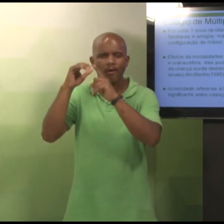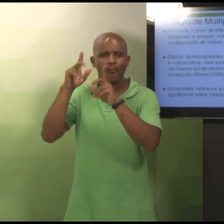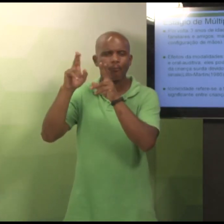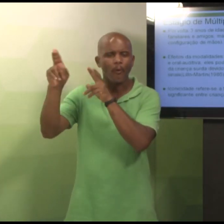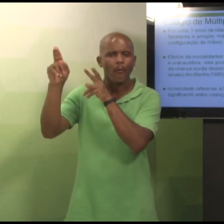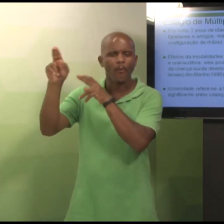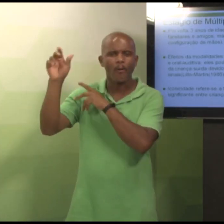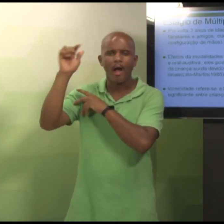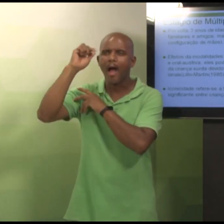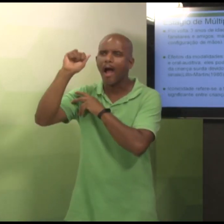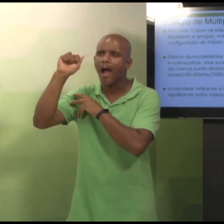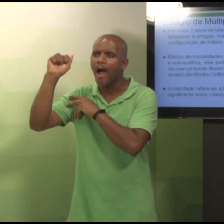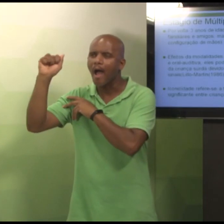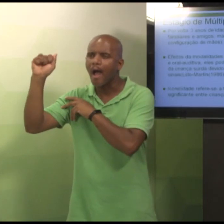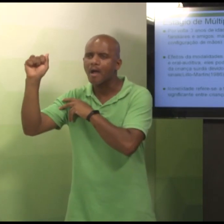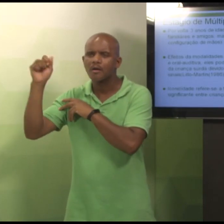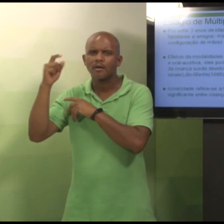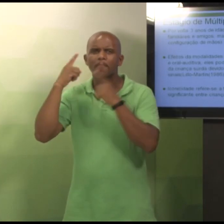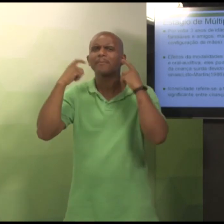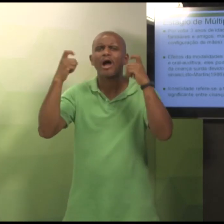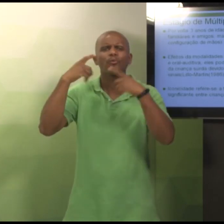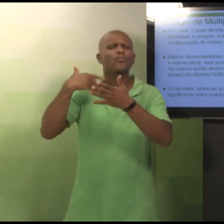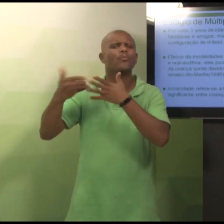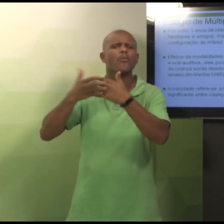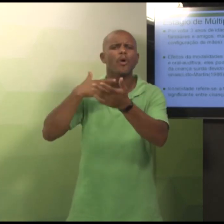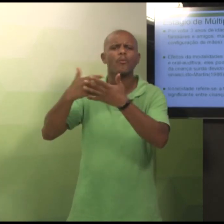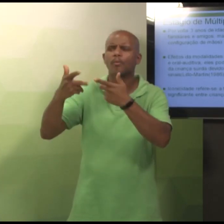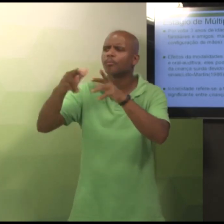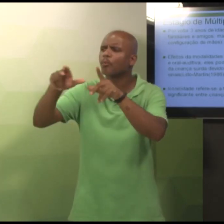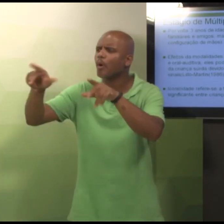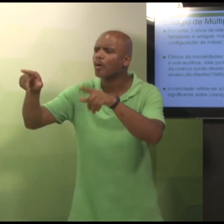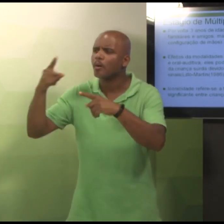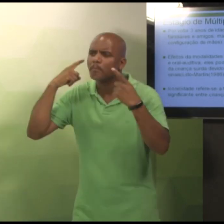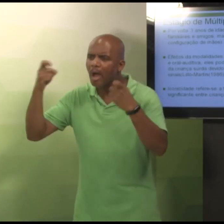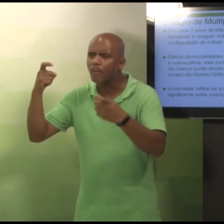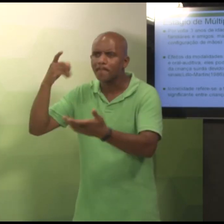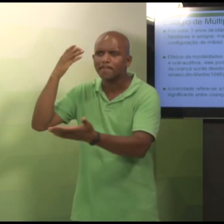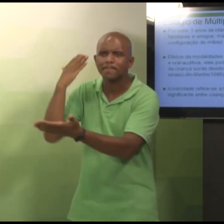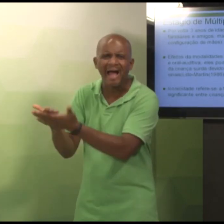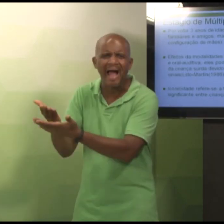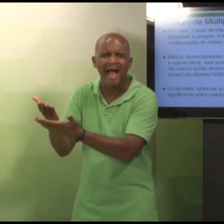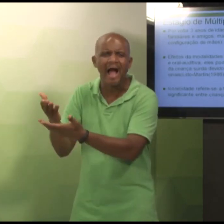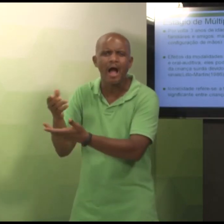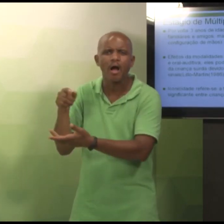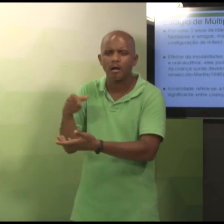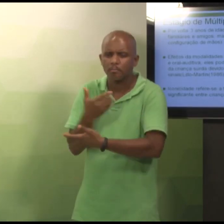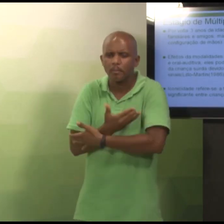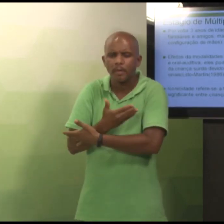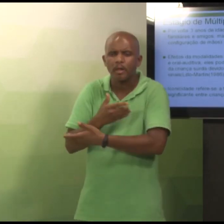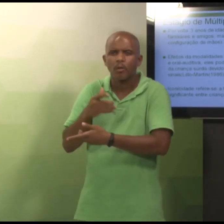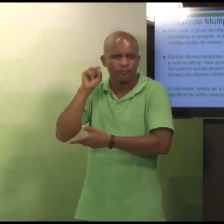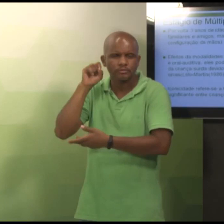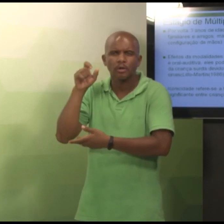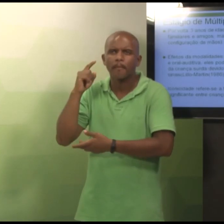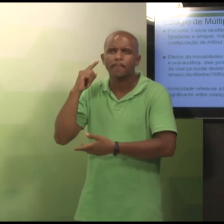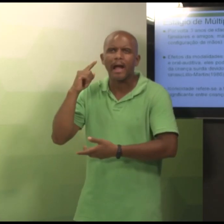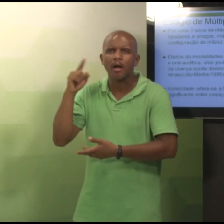e é por meio desse som que vai construir significados, conceitos. Então tem um barulho